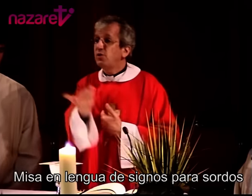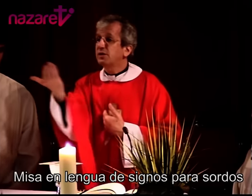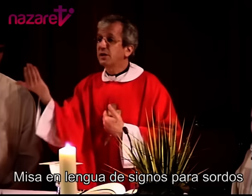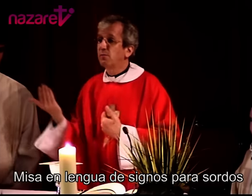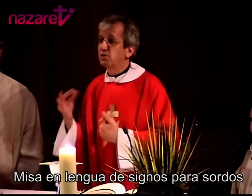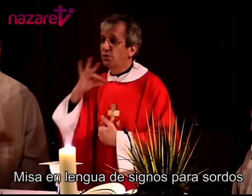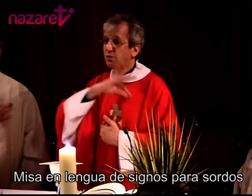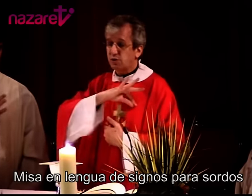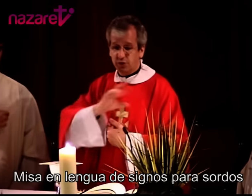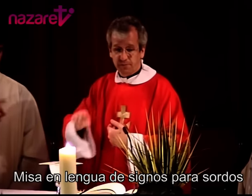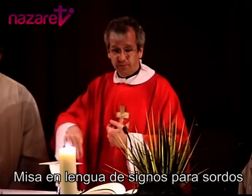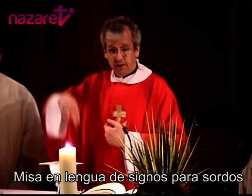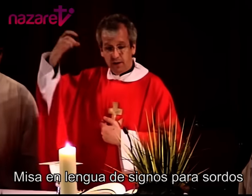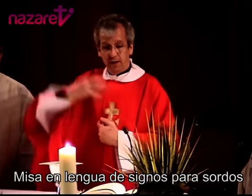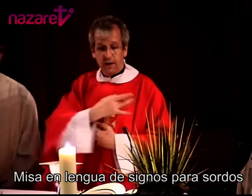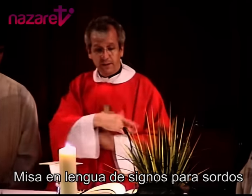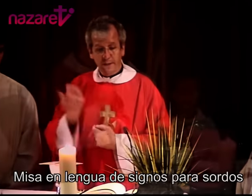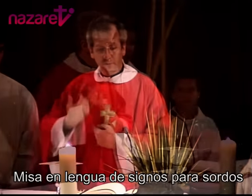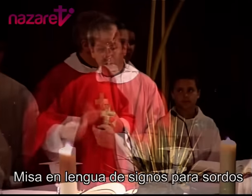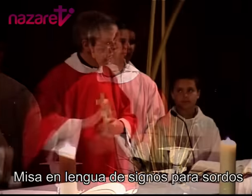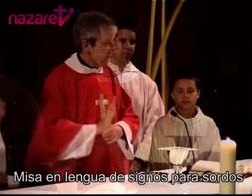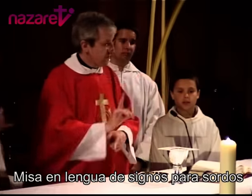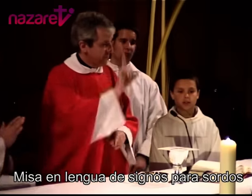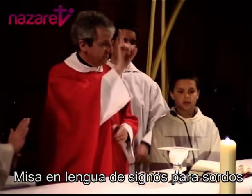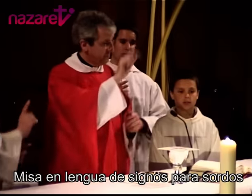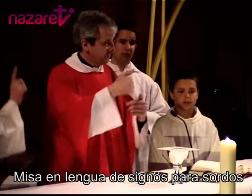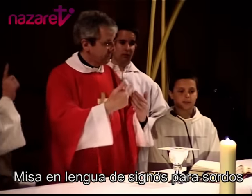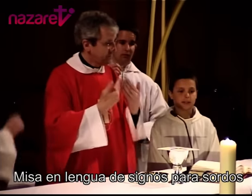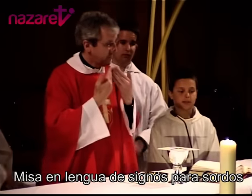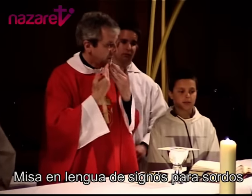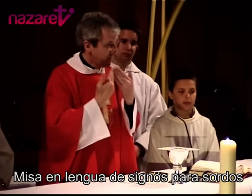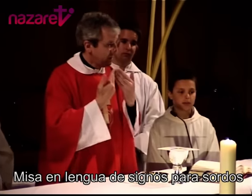El Señor esté con vosotros. Levantemos el corazón.